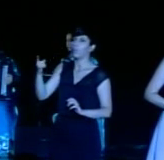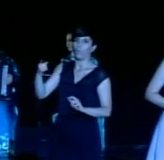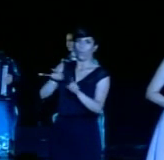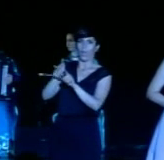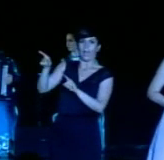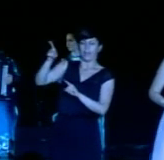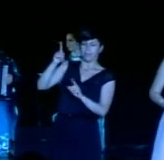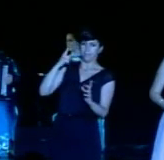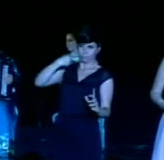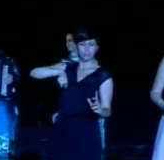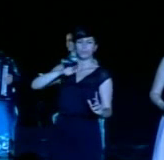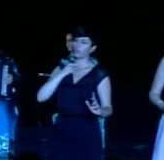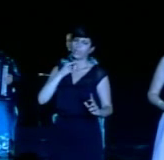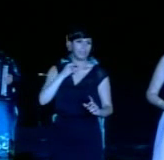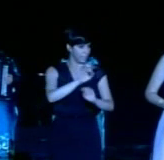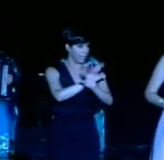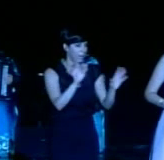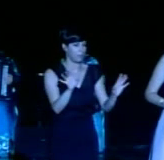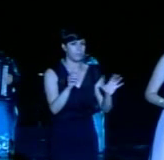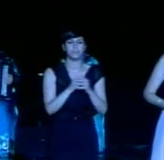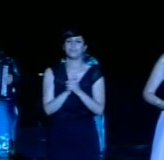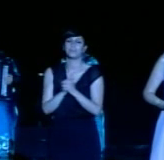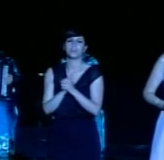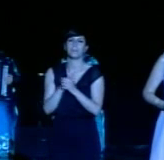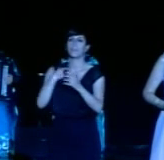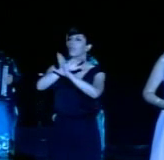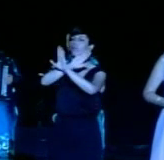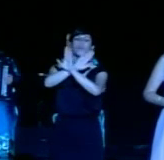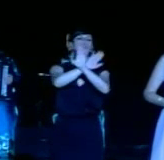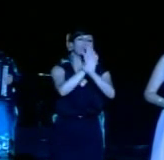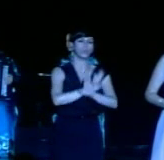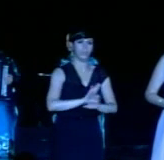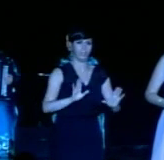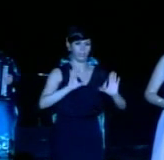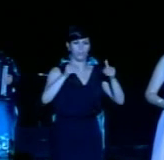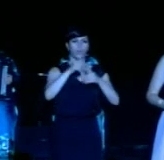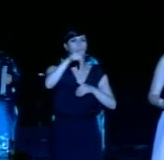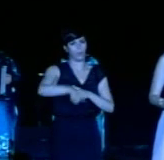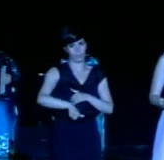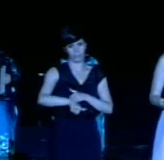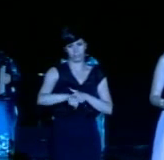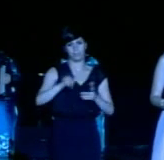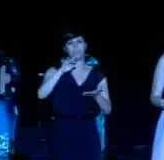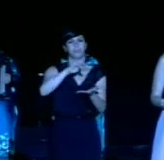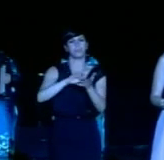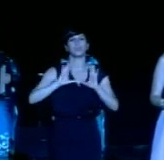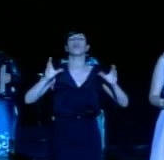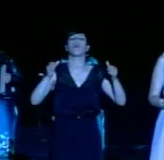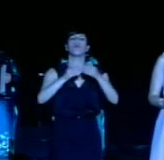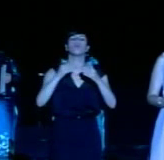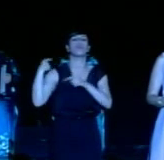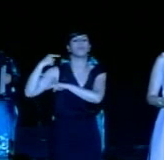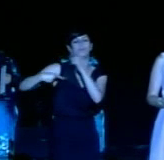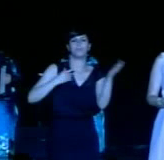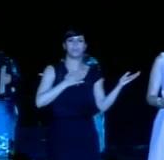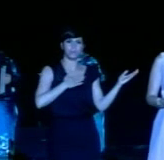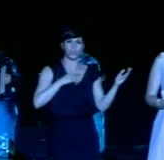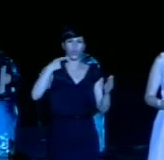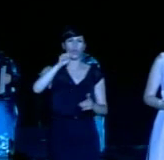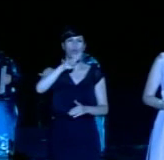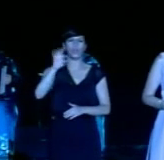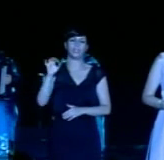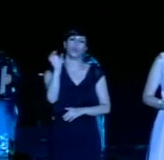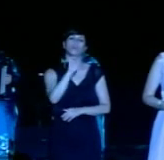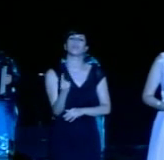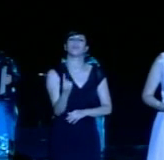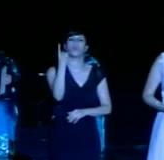dejar indiferentes. En absoluto. Es el último grupo que baila sobre este escenario, el conjunto folclórico de danzagores de